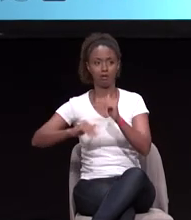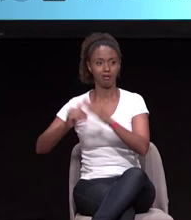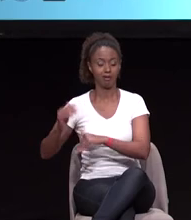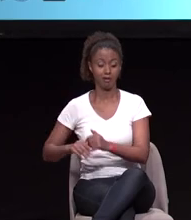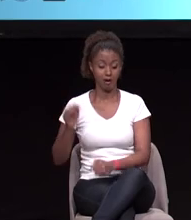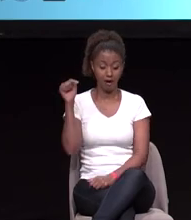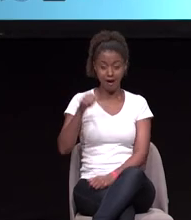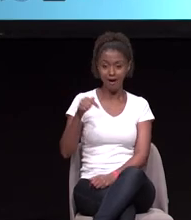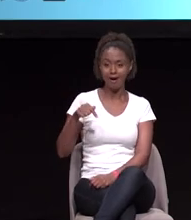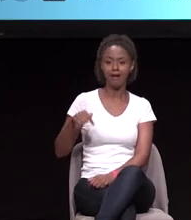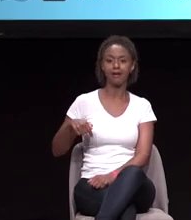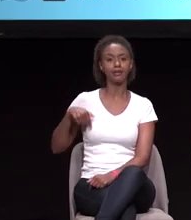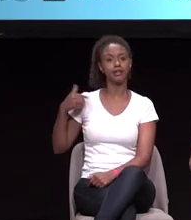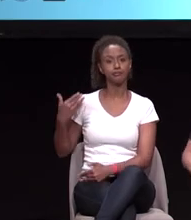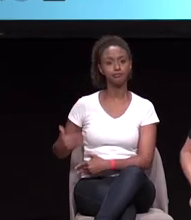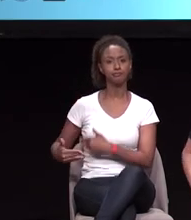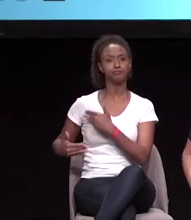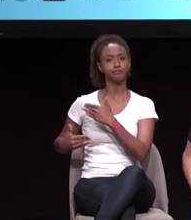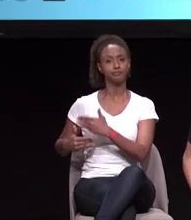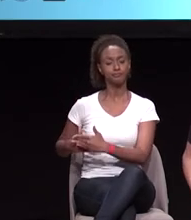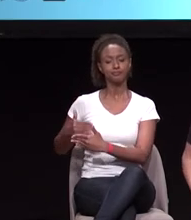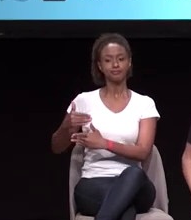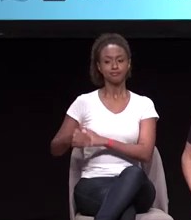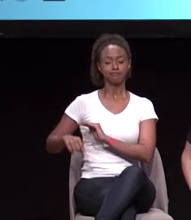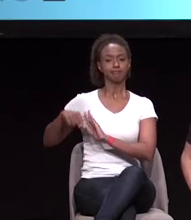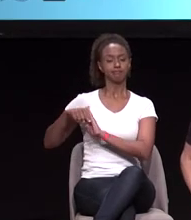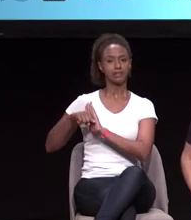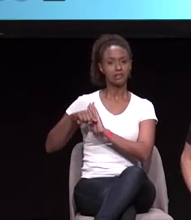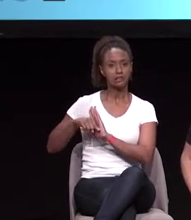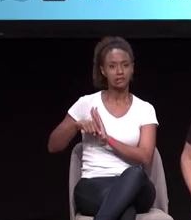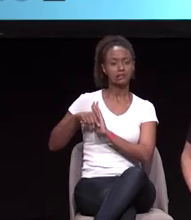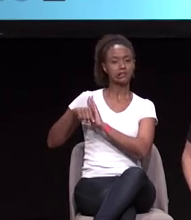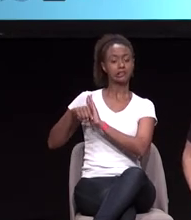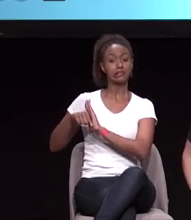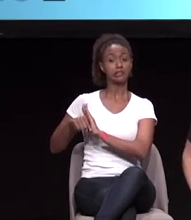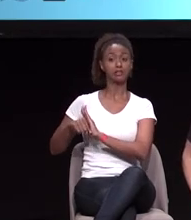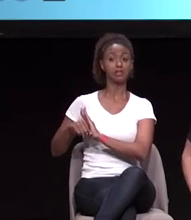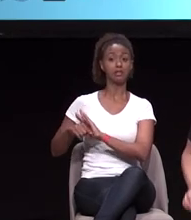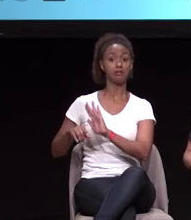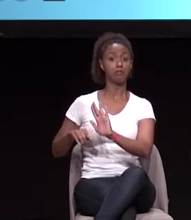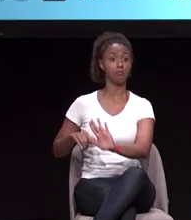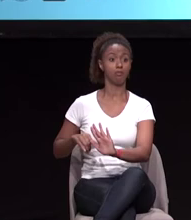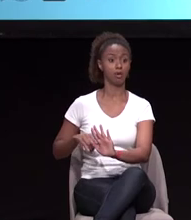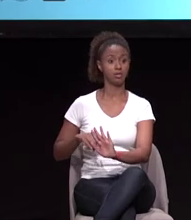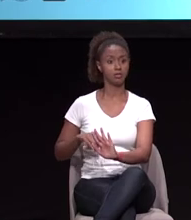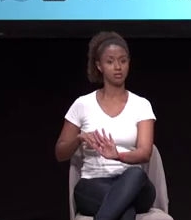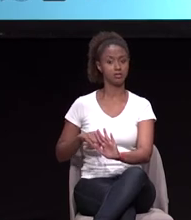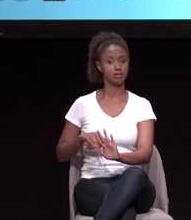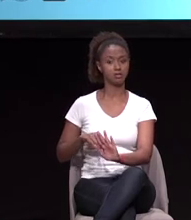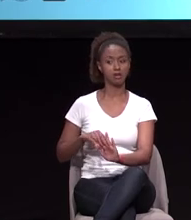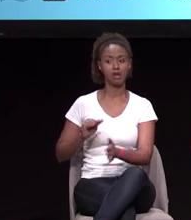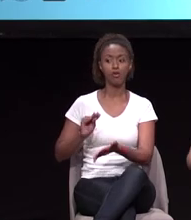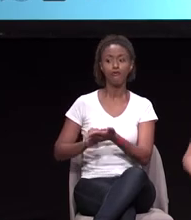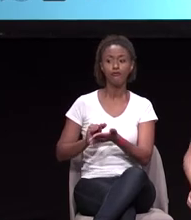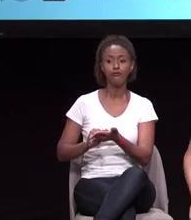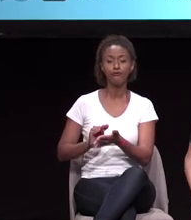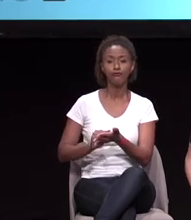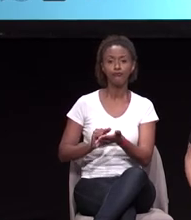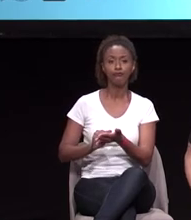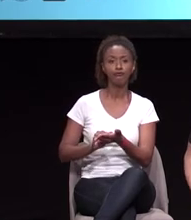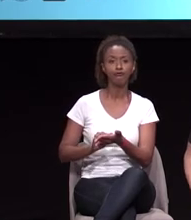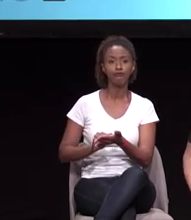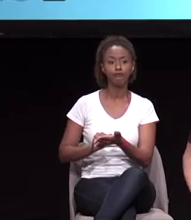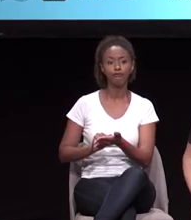né de pesquisa é mas não dita da gente de uma maneira geral é